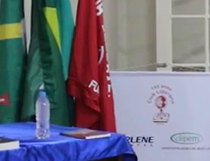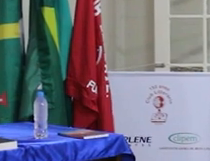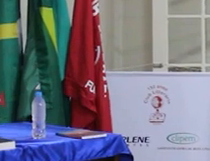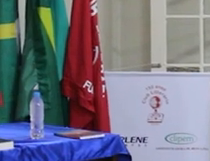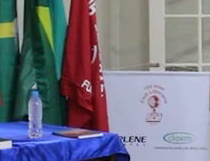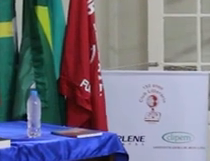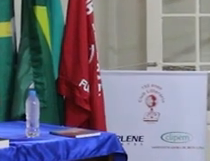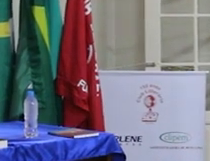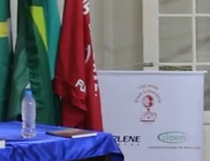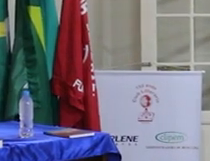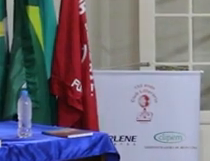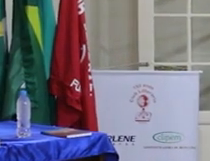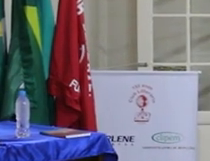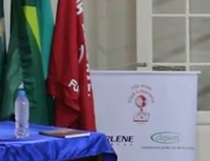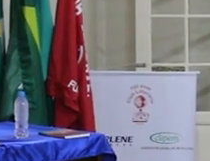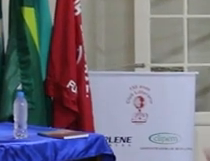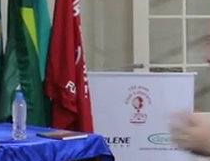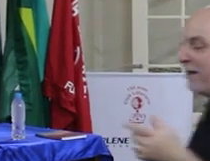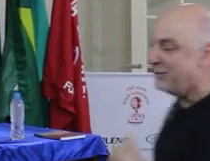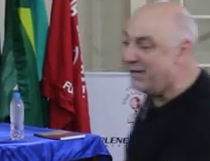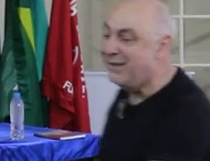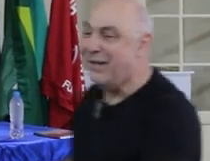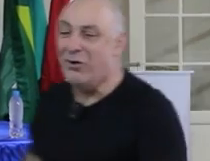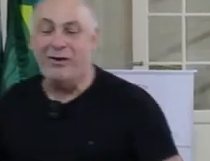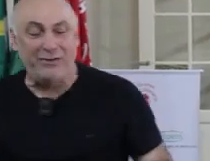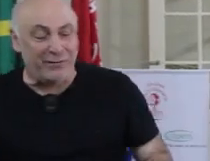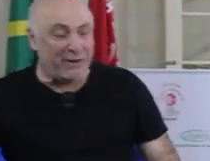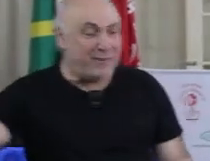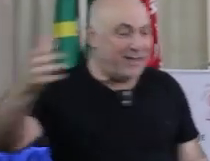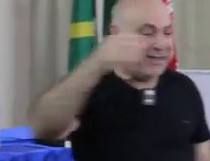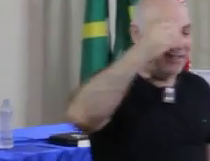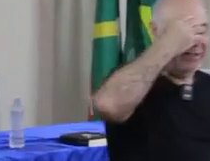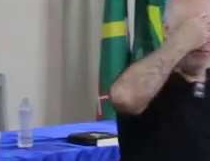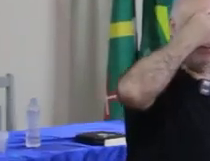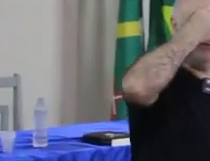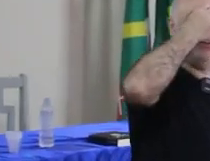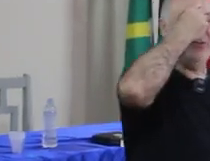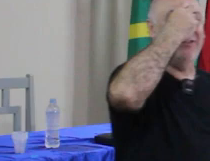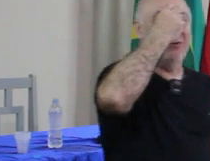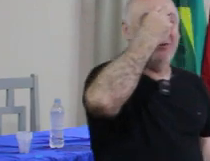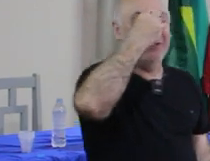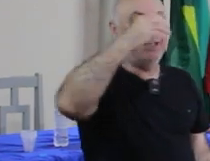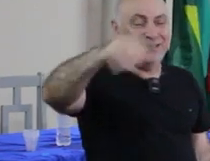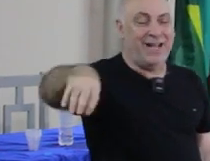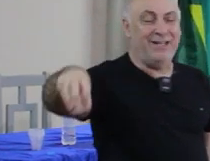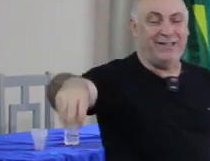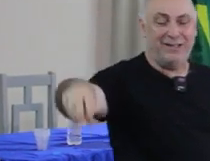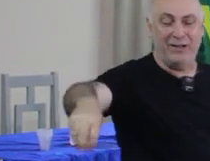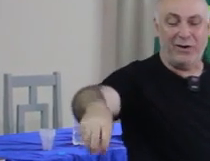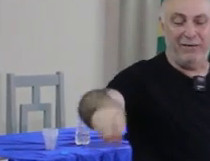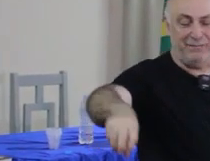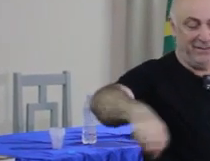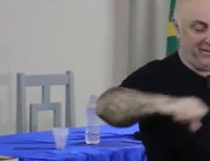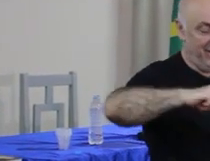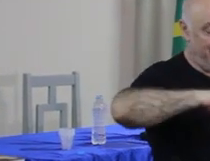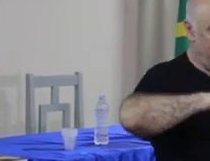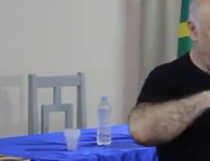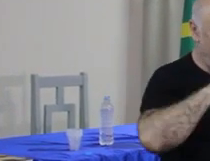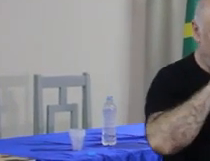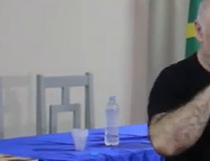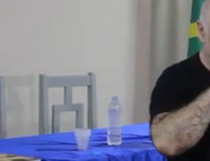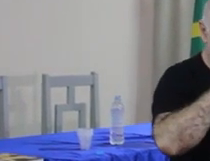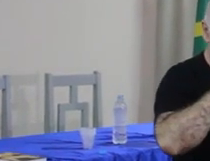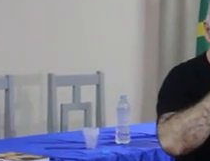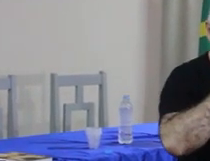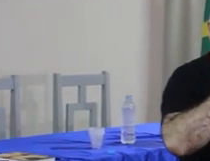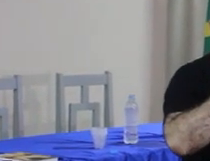mundo, que é que nem, por exemplo, eu falo de Niterói, eu tenho uma amiga professora, doutora, que está em Niterói, da